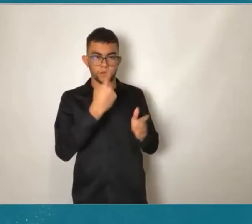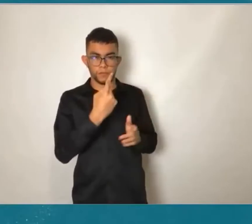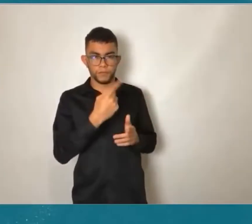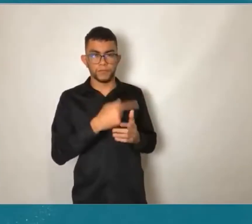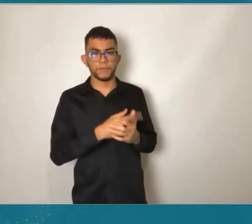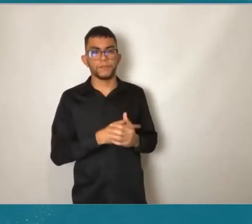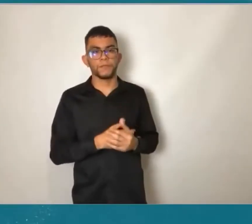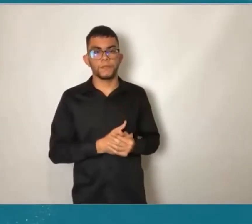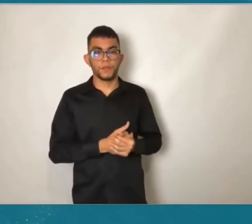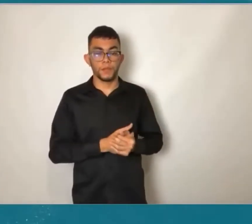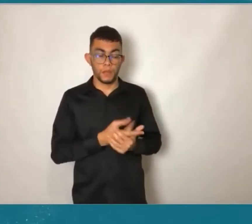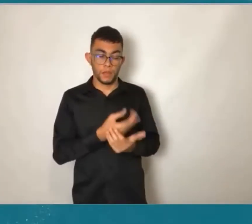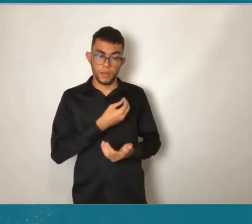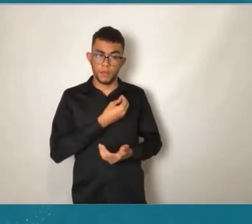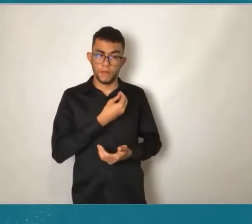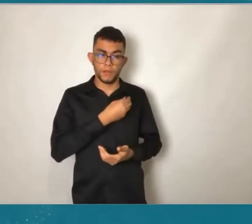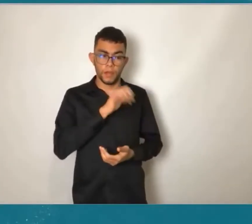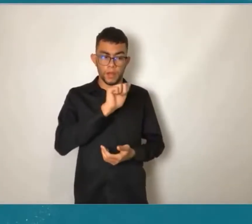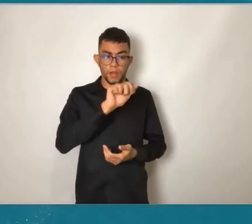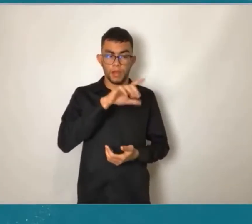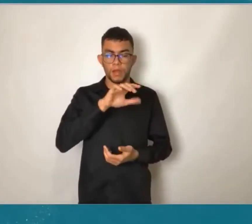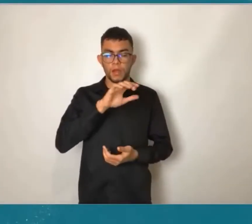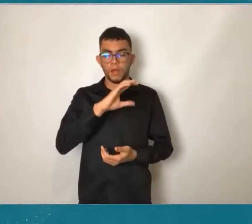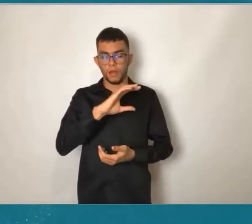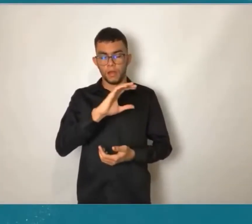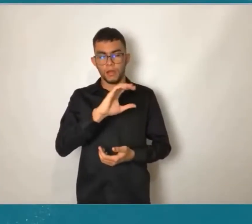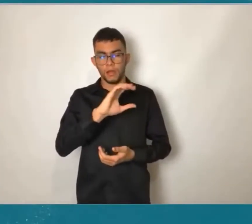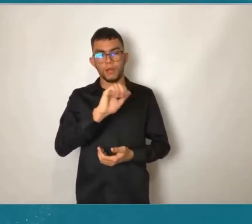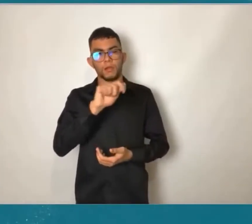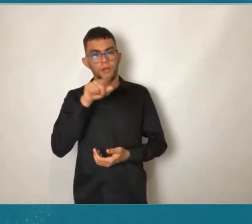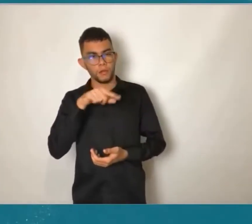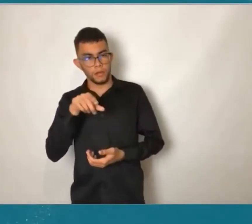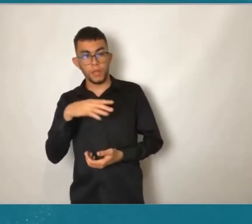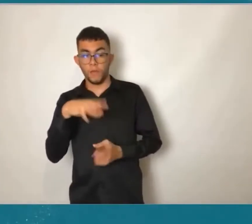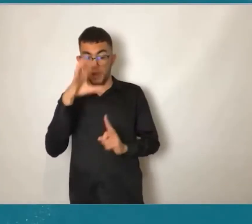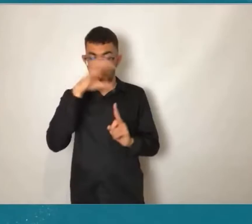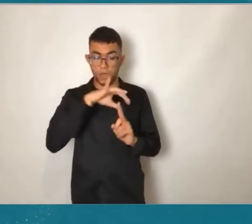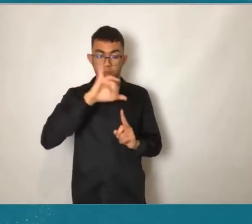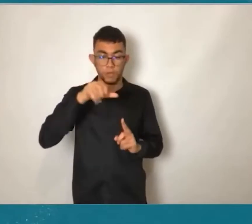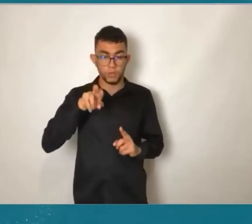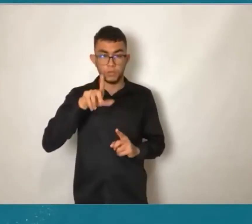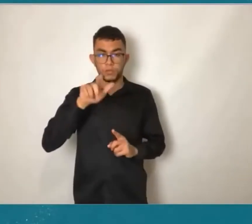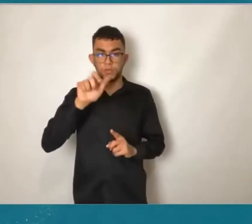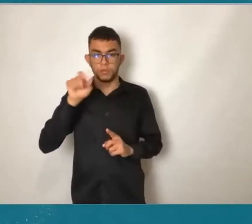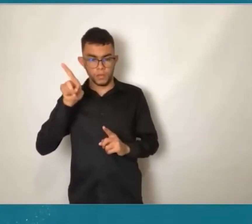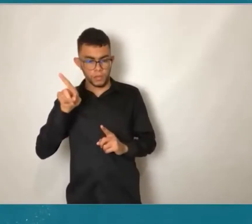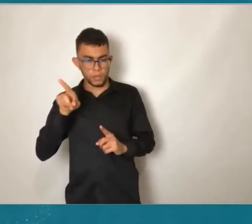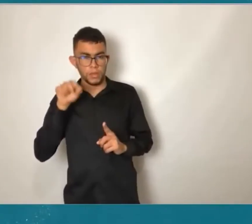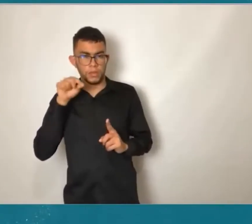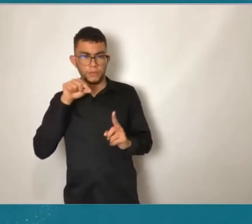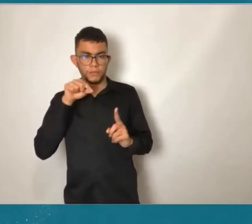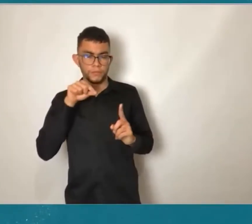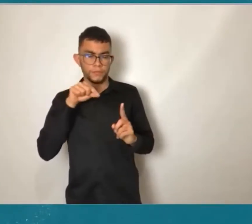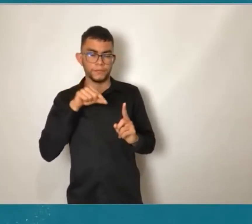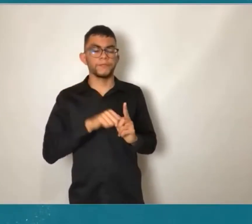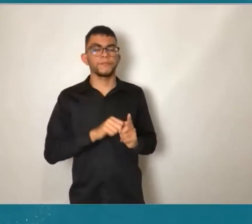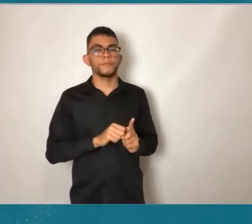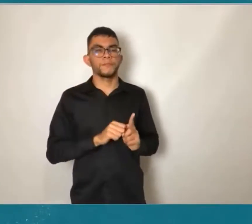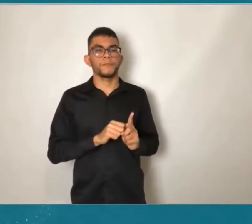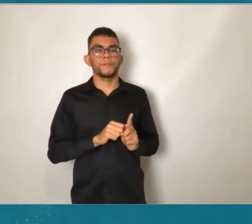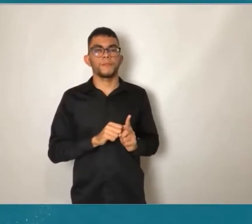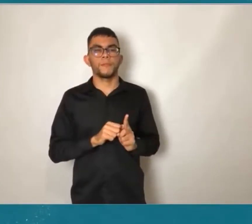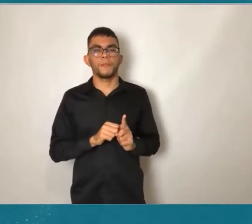nós. Não só para os comportadores dinâmicos que estão aí, ó. Eles são violentos aqui, ó. Eles são guerreiros aqui que o